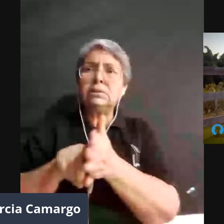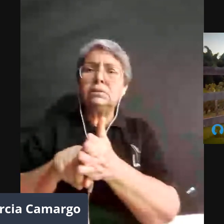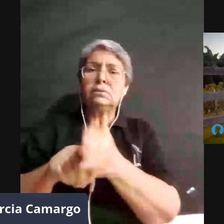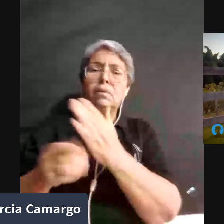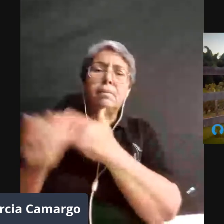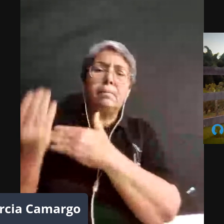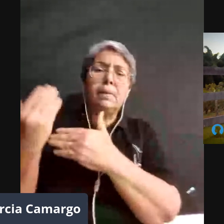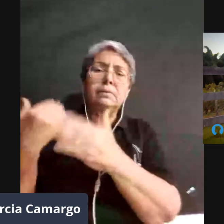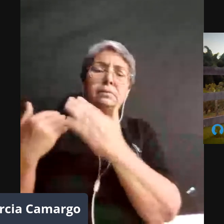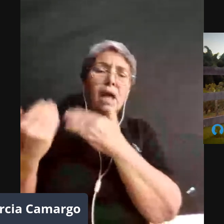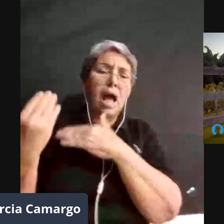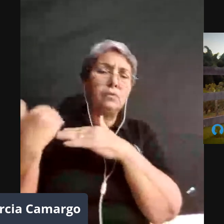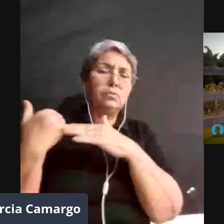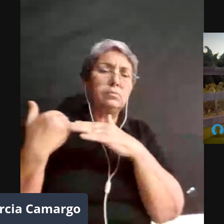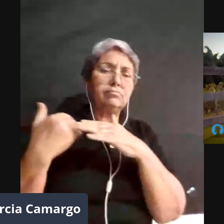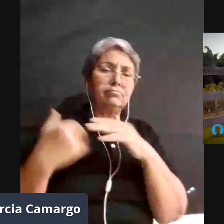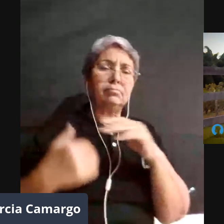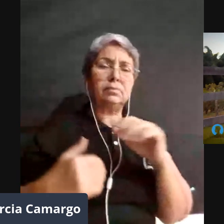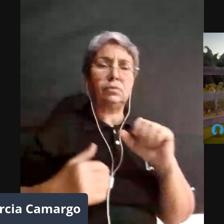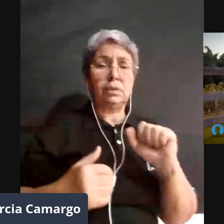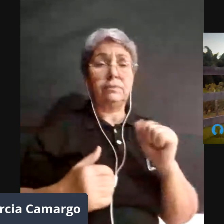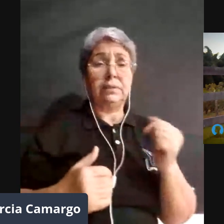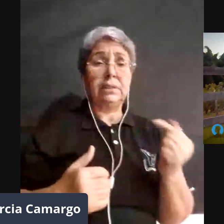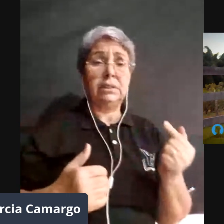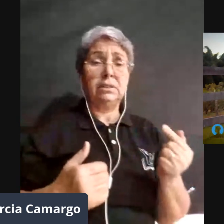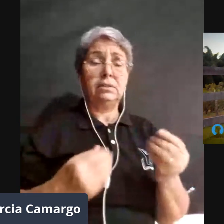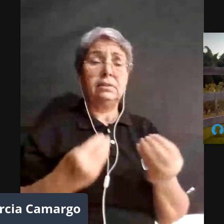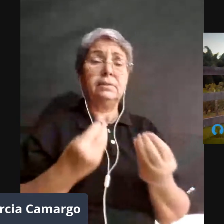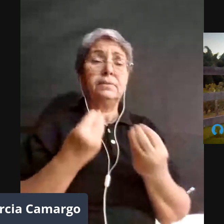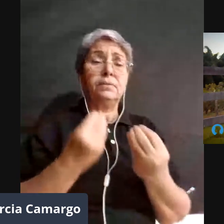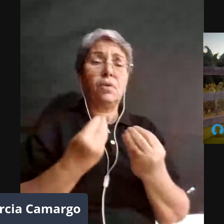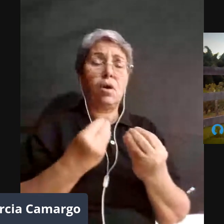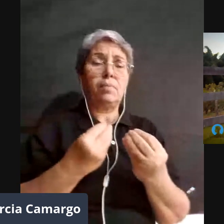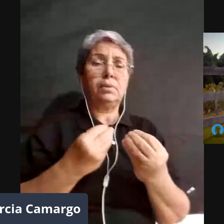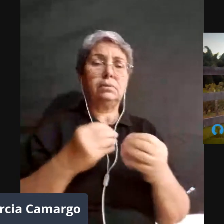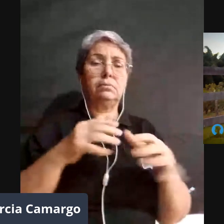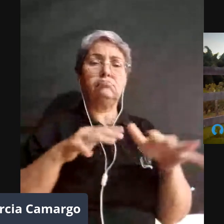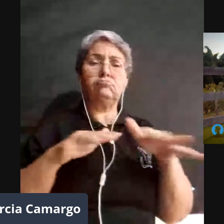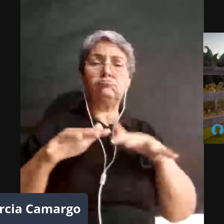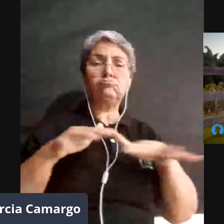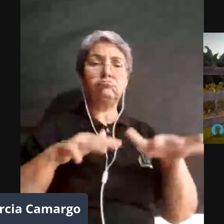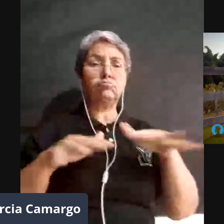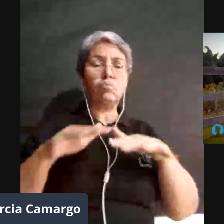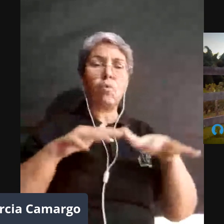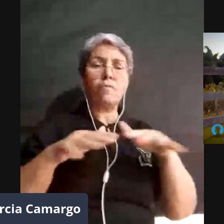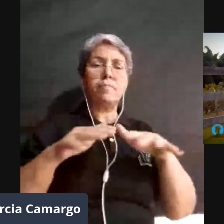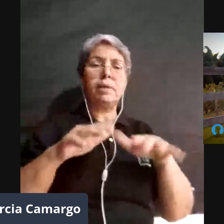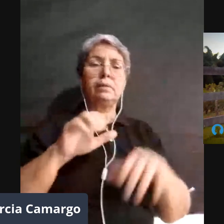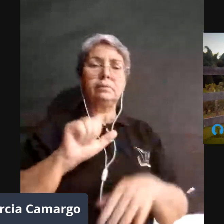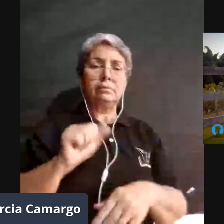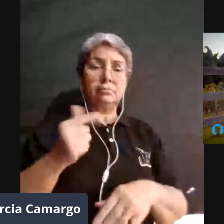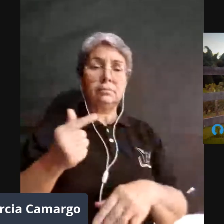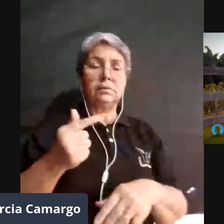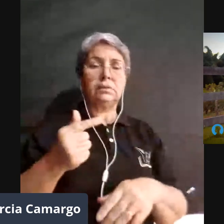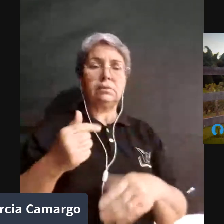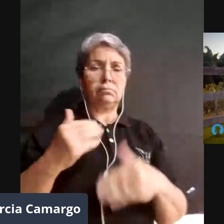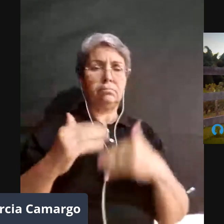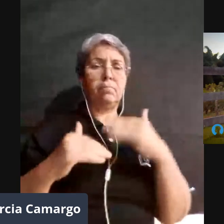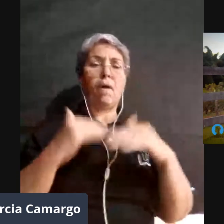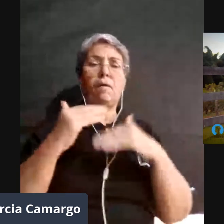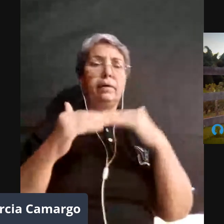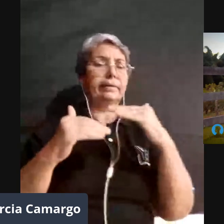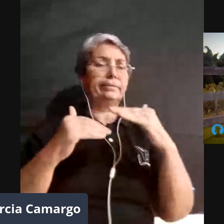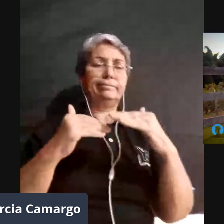Bom, primeiro, porque o movimento adventista até agora não fez aquele progresso compatível com a sua missão